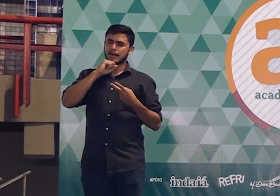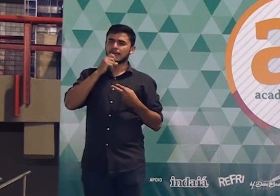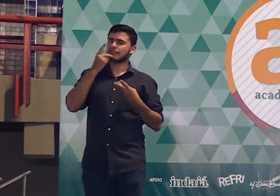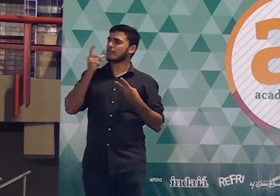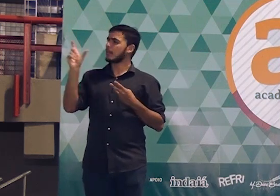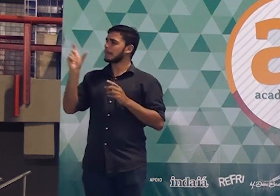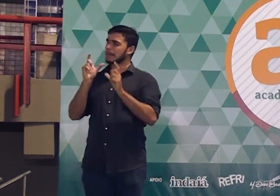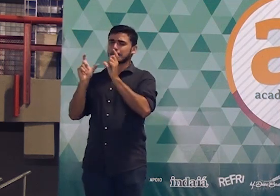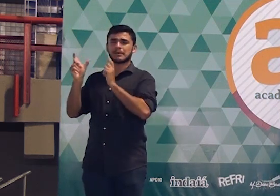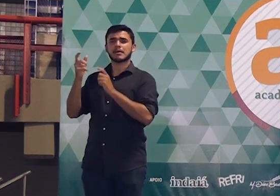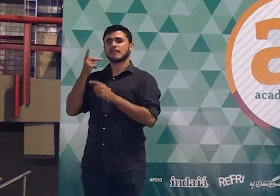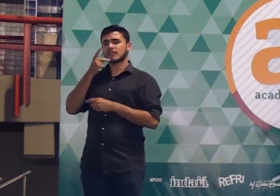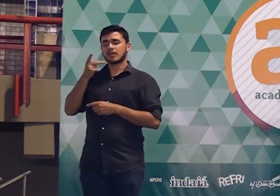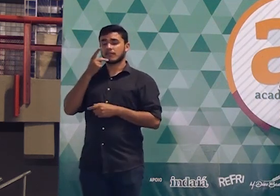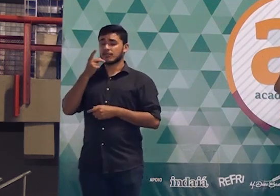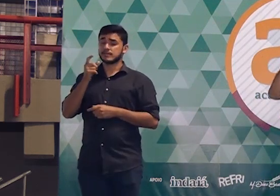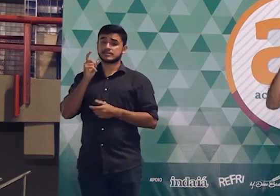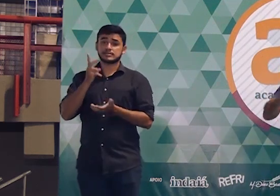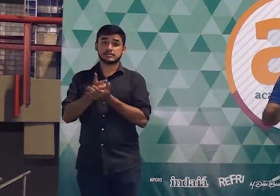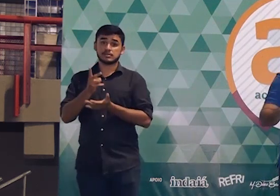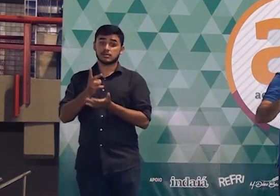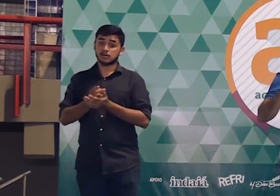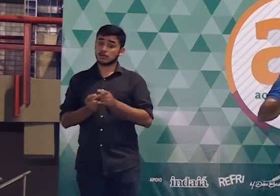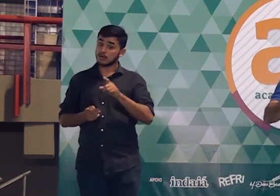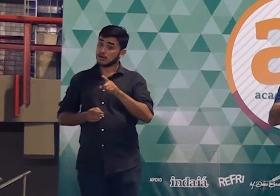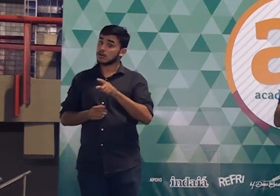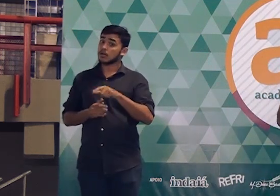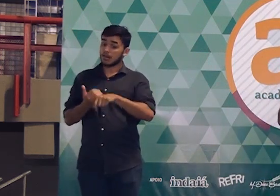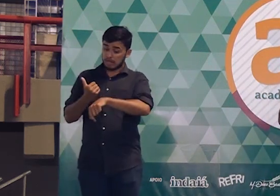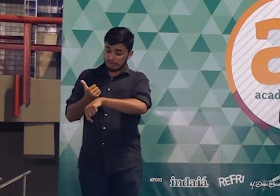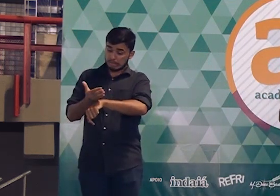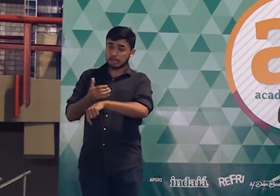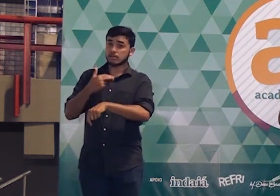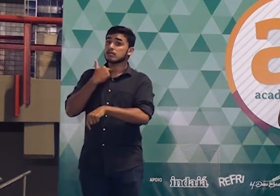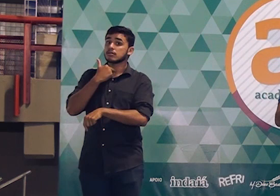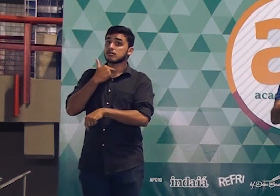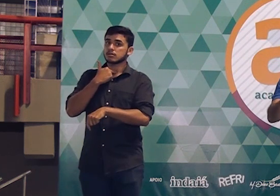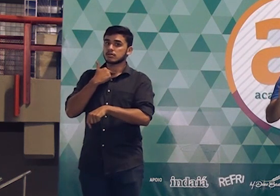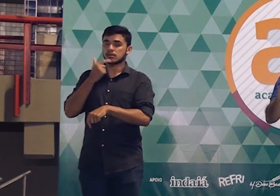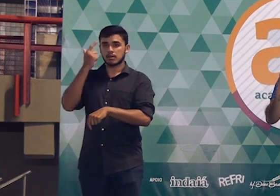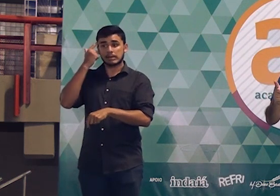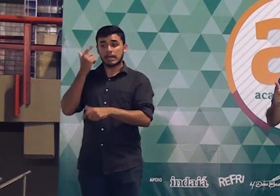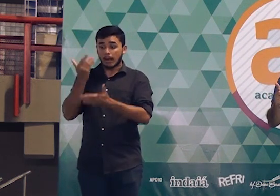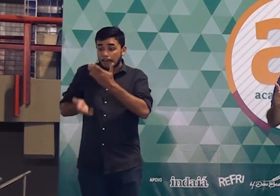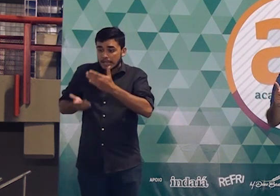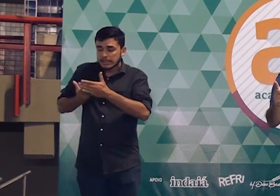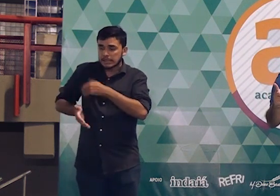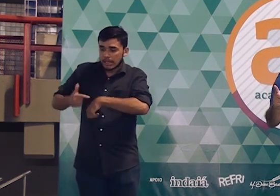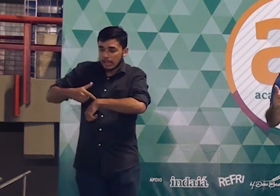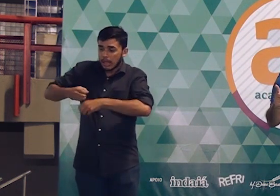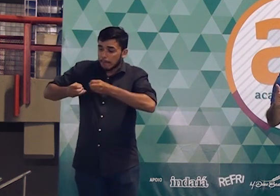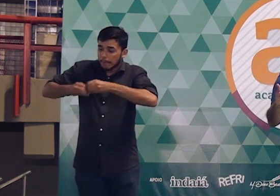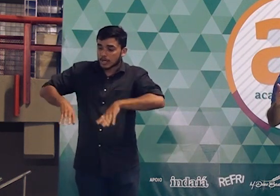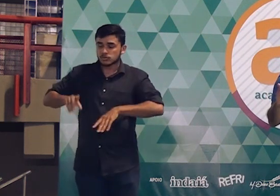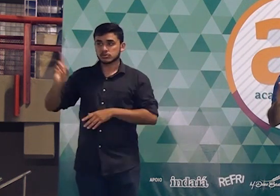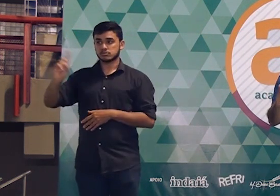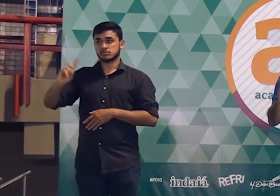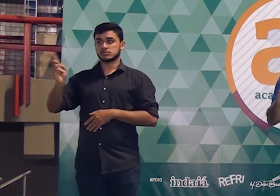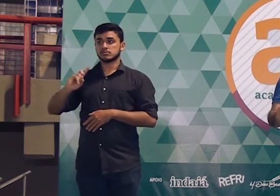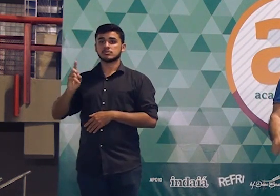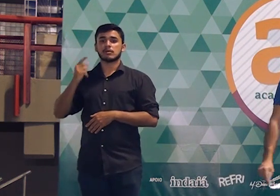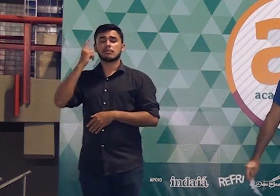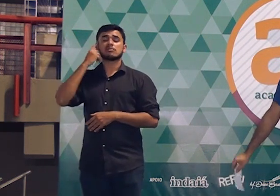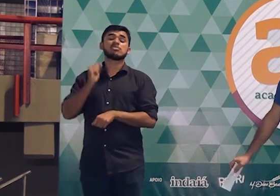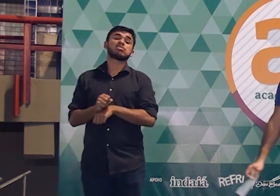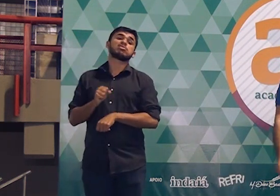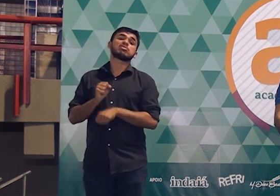de alguém que se preocupa com você. Você não pode perder tempo na vida, não pode? Me diz